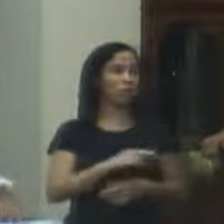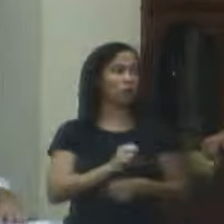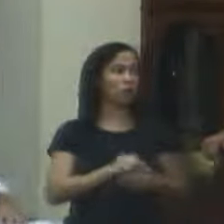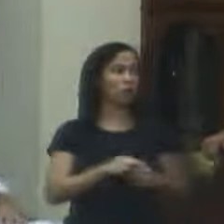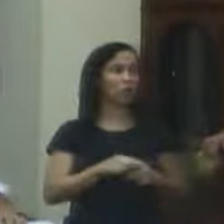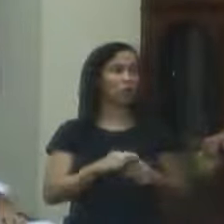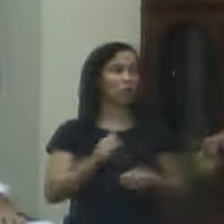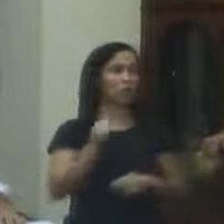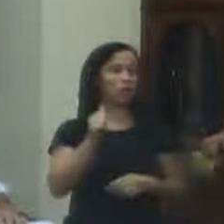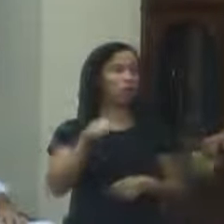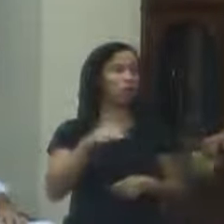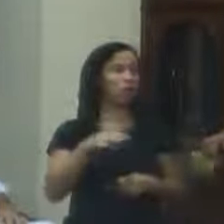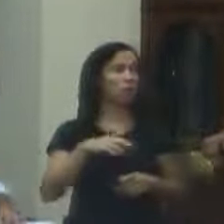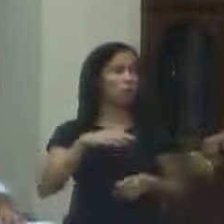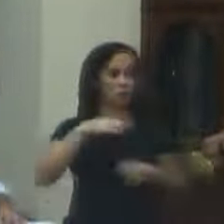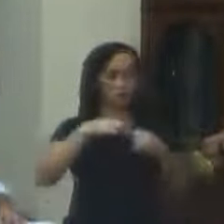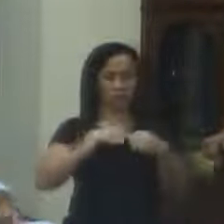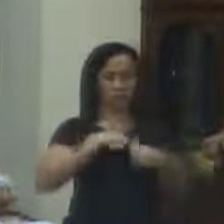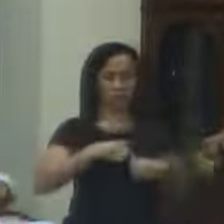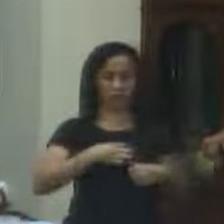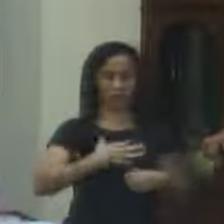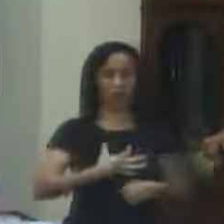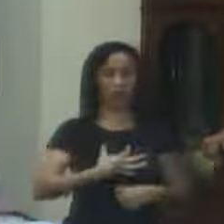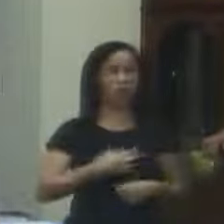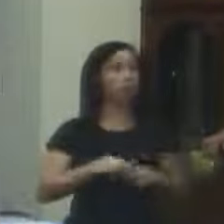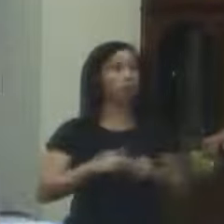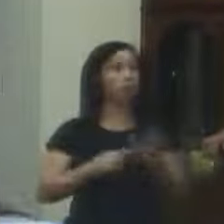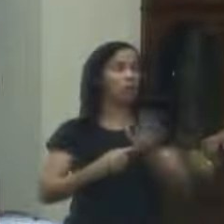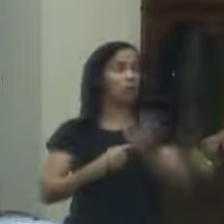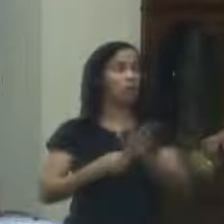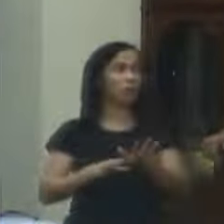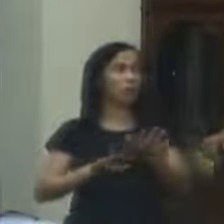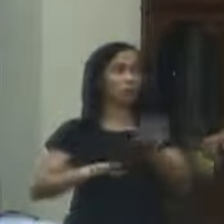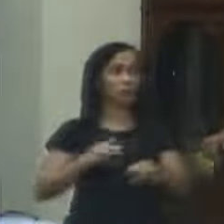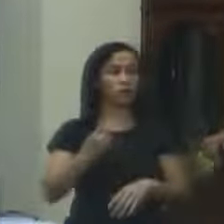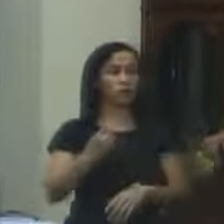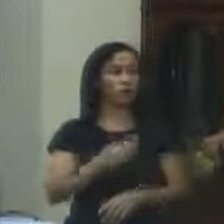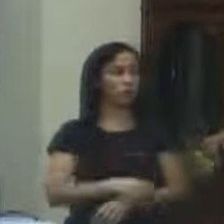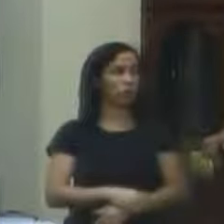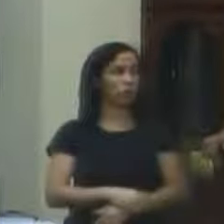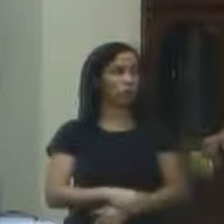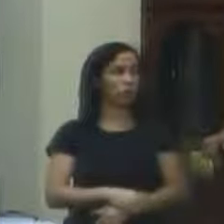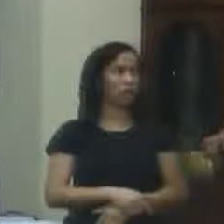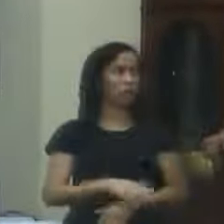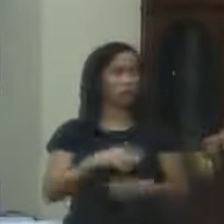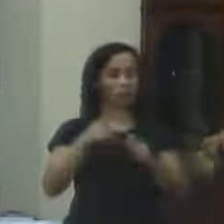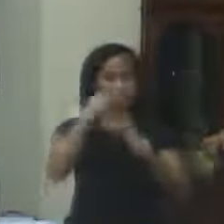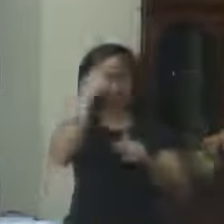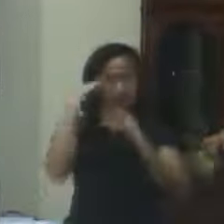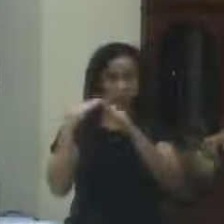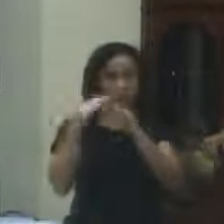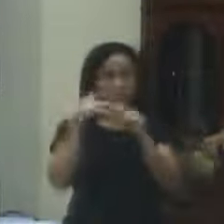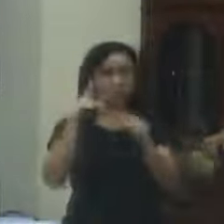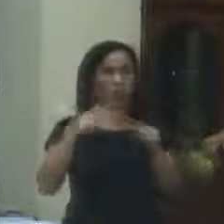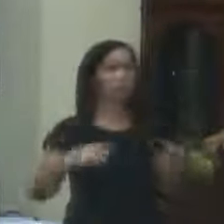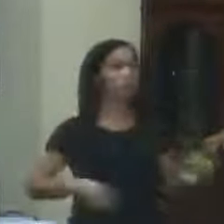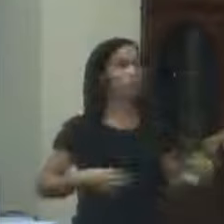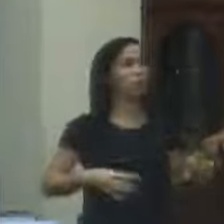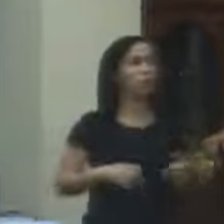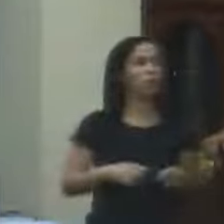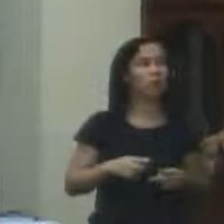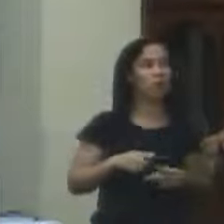credenciais que a gente fez, tínhamos estipulados de 5 a 6 ambulantes, só conseguimos distribuir 2. Mesmo assim, para moradores do conservatório, que é o da Cocada